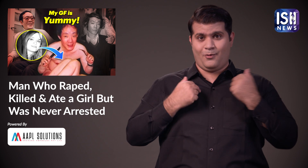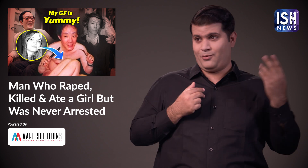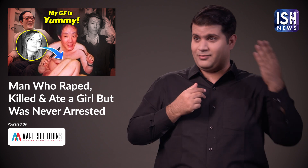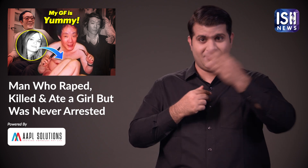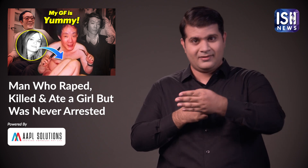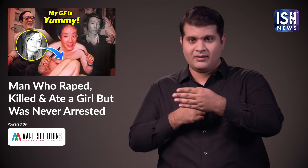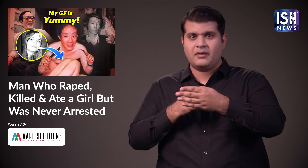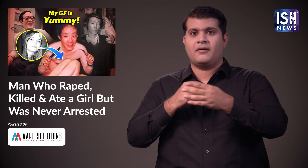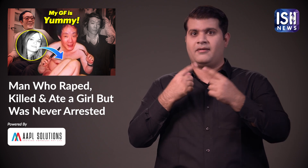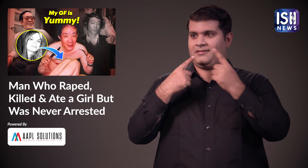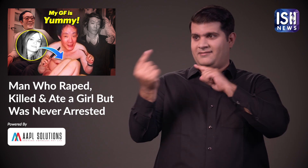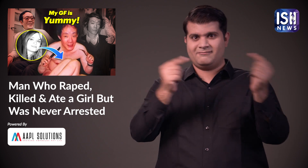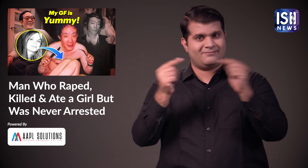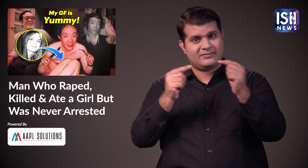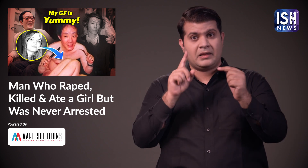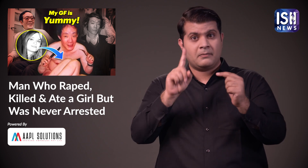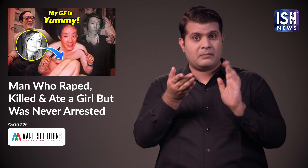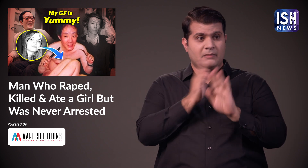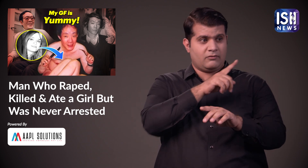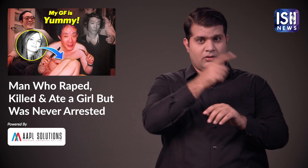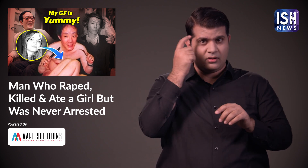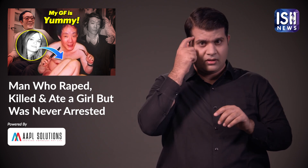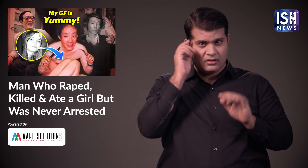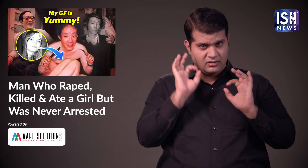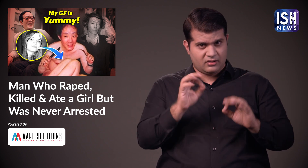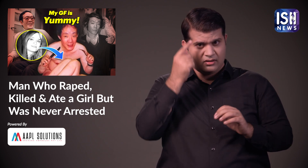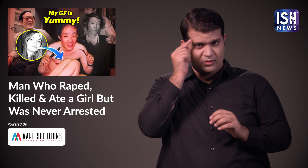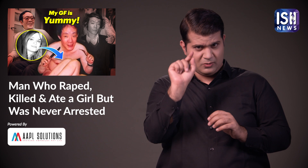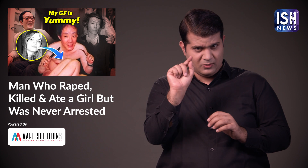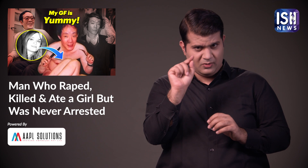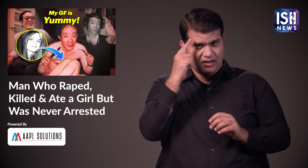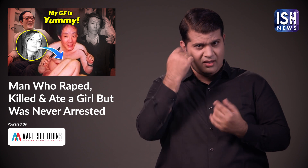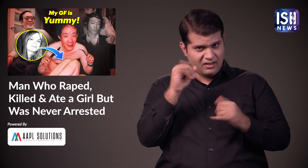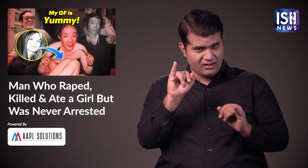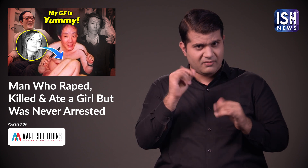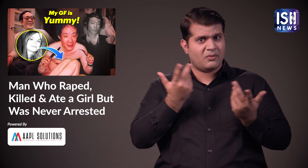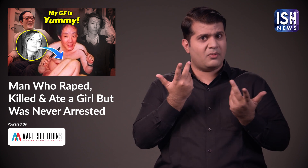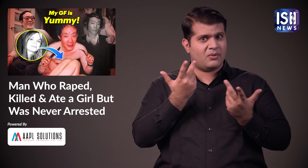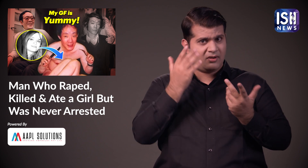हालांकि कोर्ट में पेश होने से पहले उसकी मानसिक स्थिरता का आकलन किया गया।